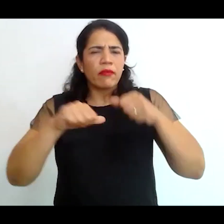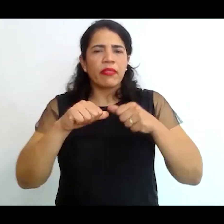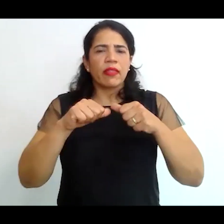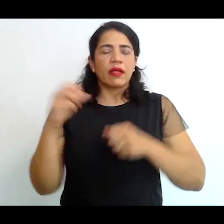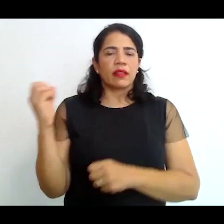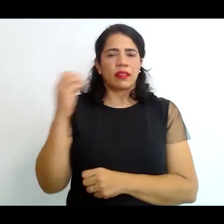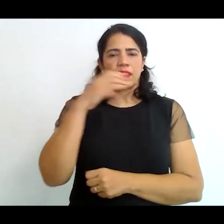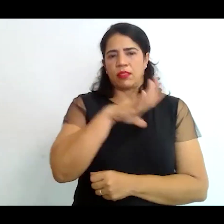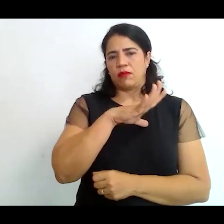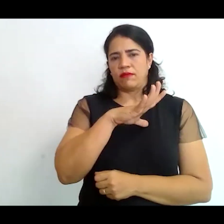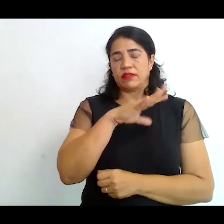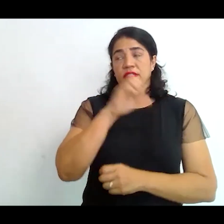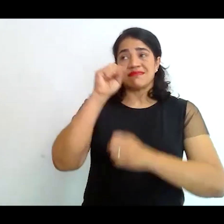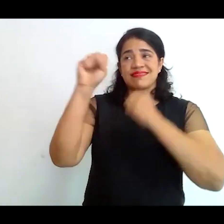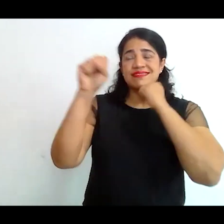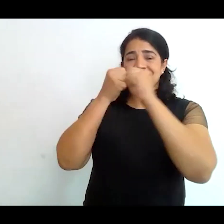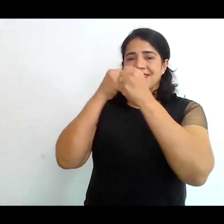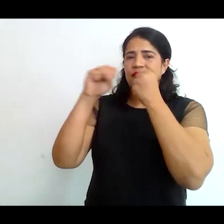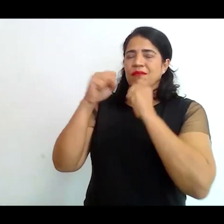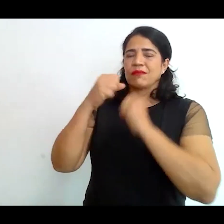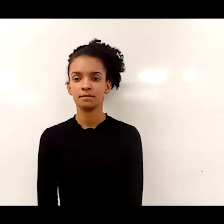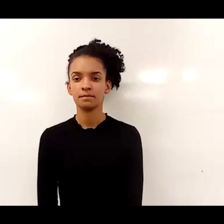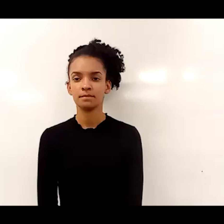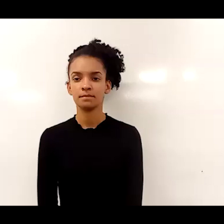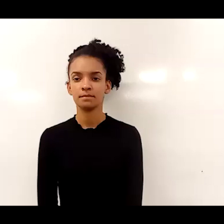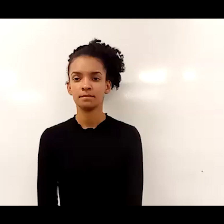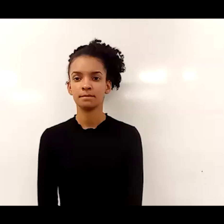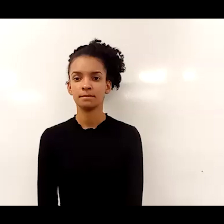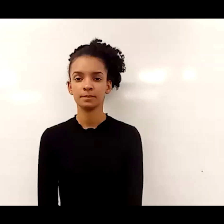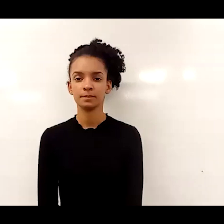versículo 33, dá uma olhada.